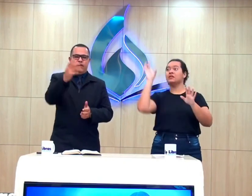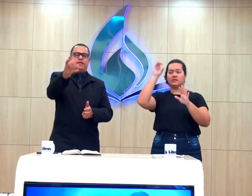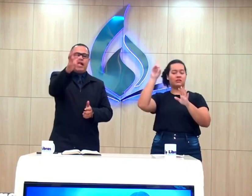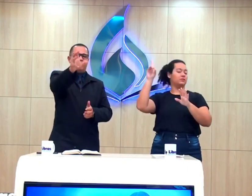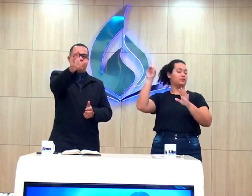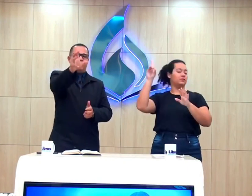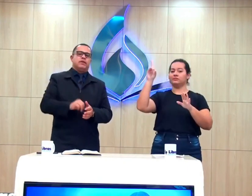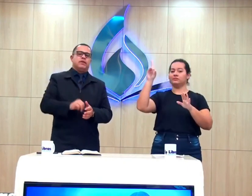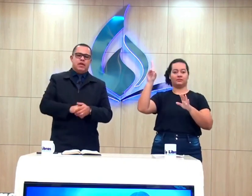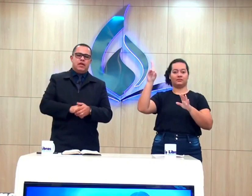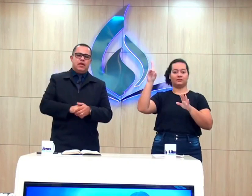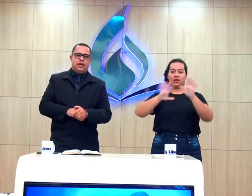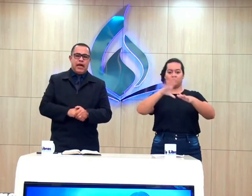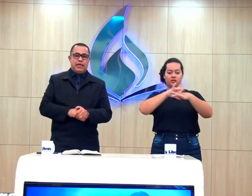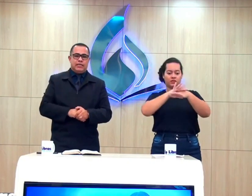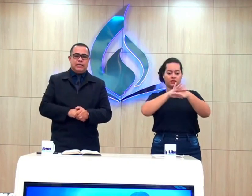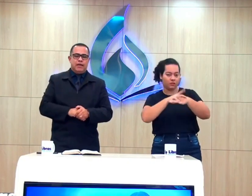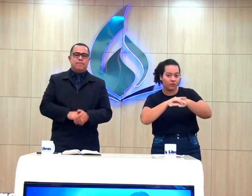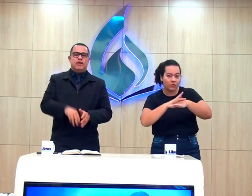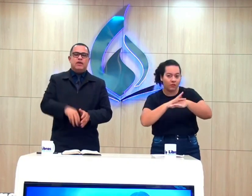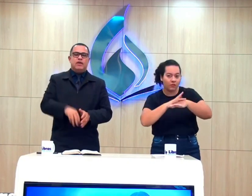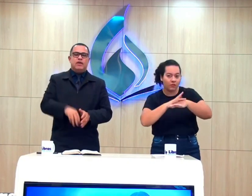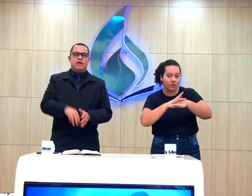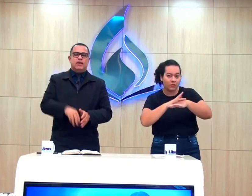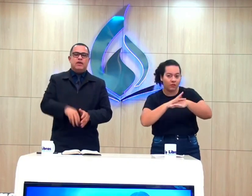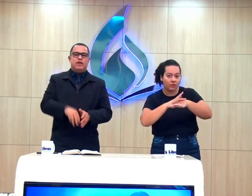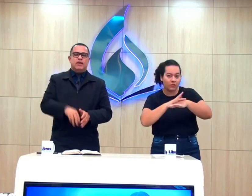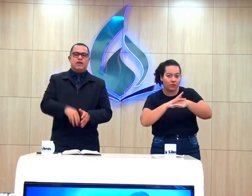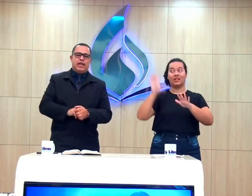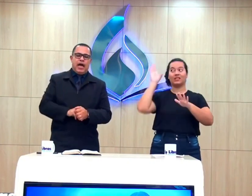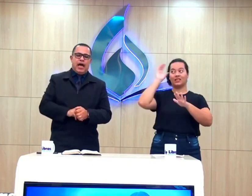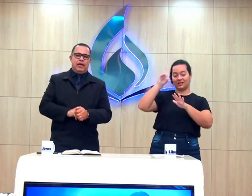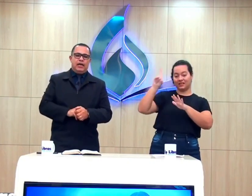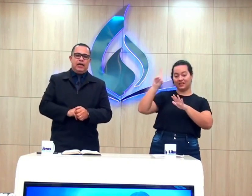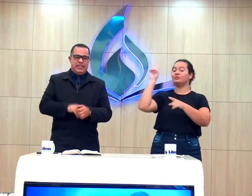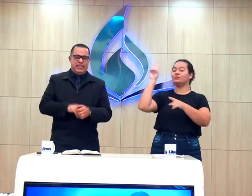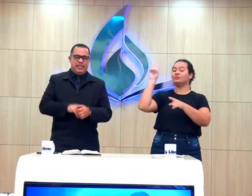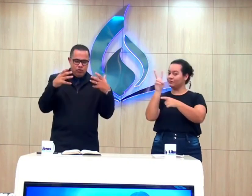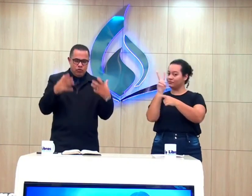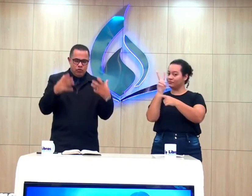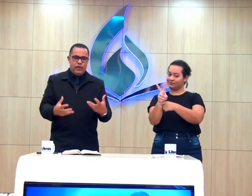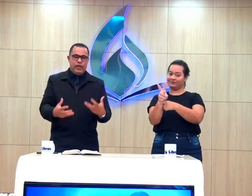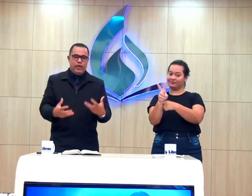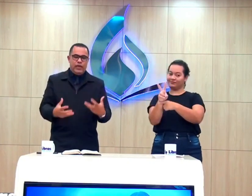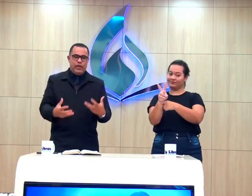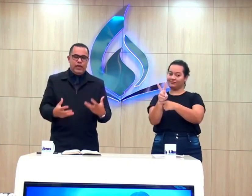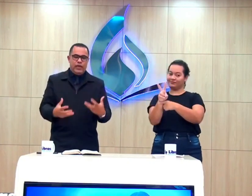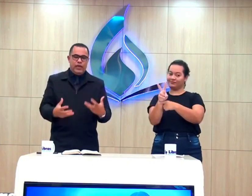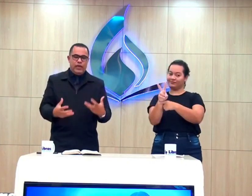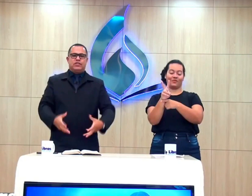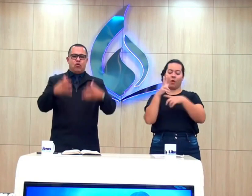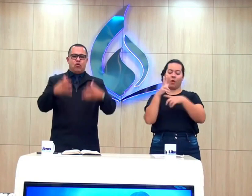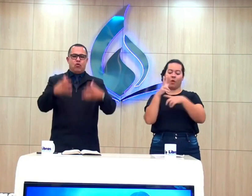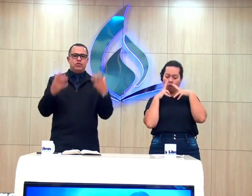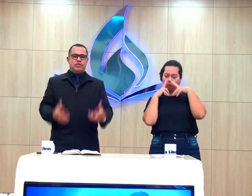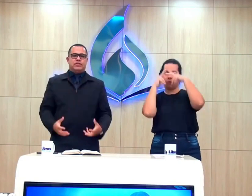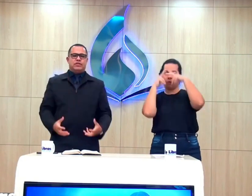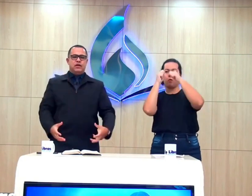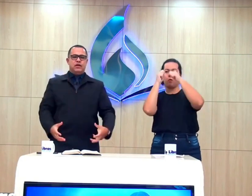A enfermidade pode bater na sua casa, mas o bom pastor está lá, dando-lhe